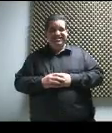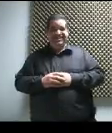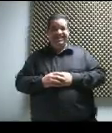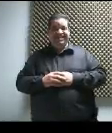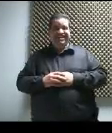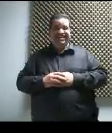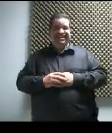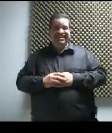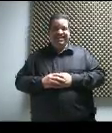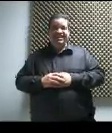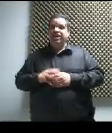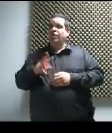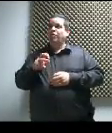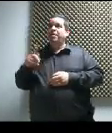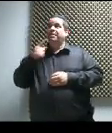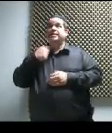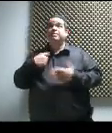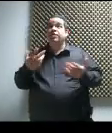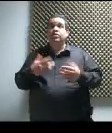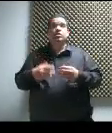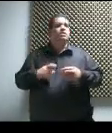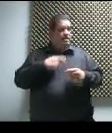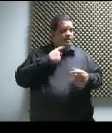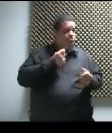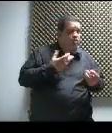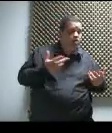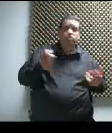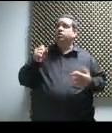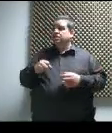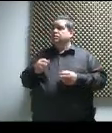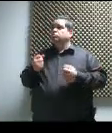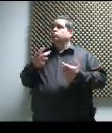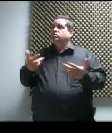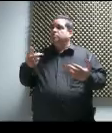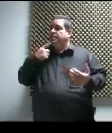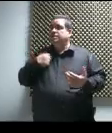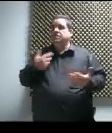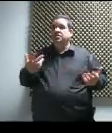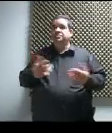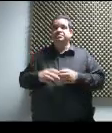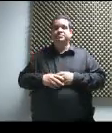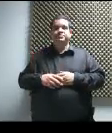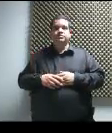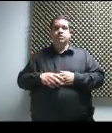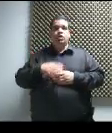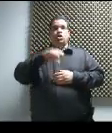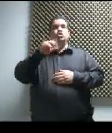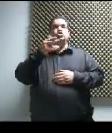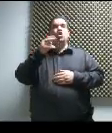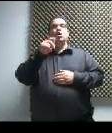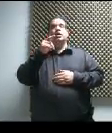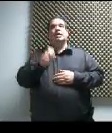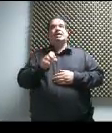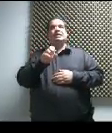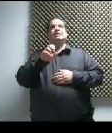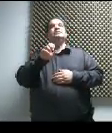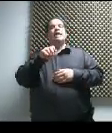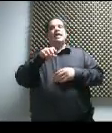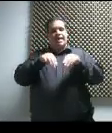Mira. Guapa, dímelo. Yo te tengo que decir algo. Tú me tienes que decir muchas cosas. Sí. Cuéntame. Torneo John Cage de ajedrez relámpago.